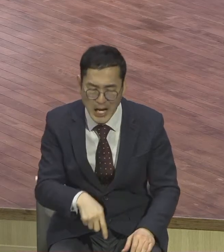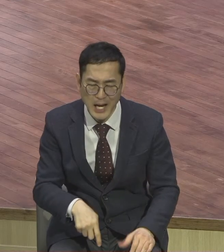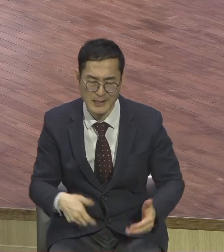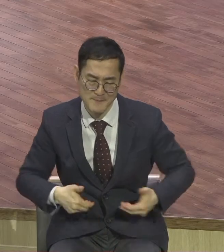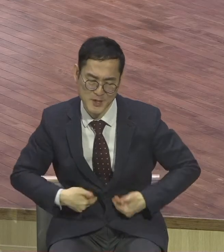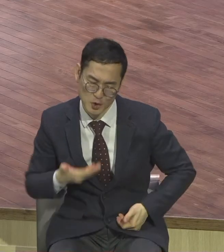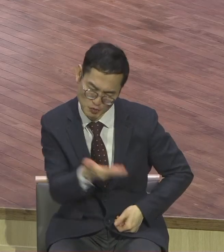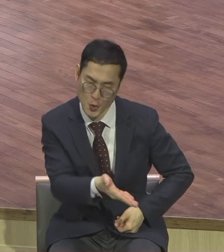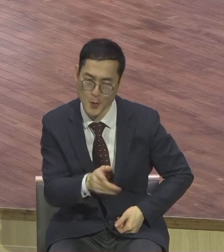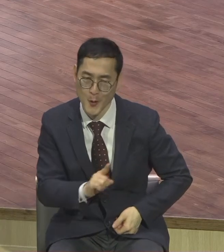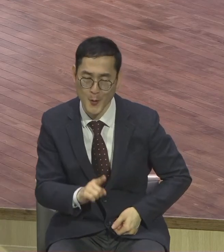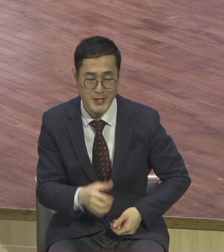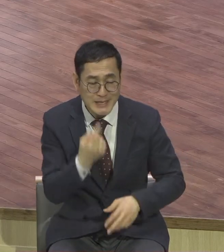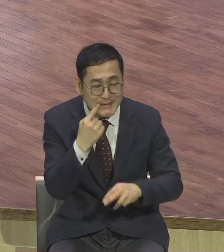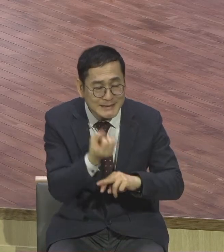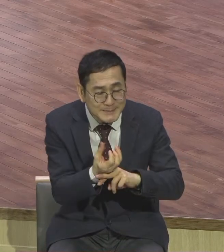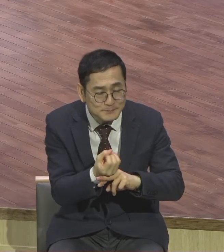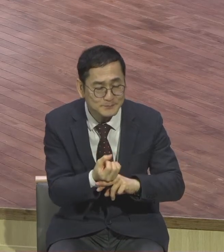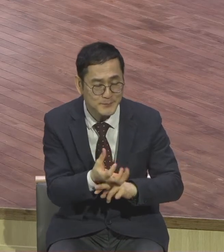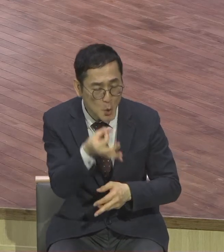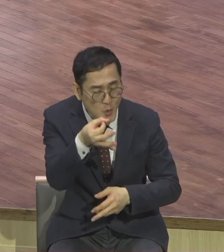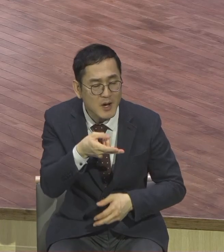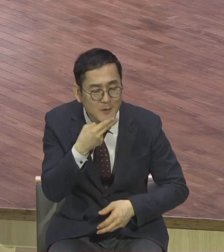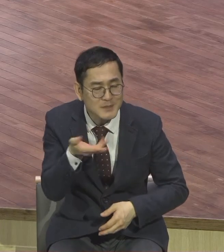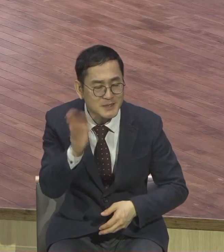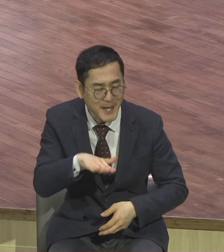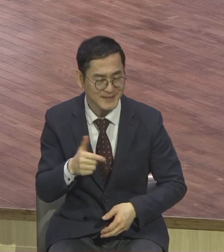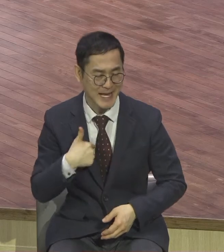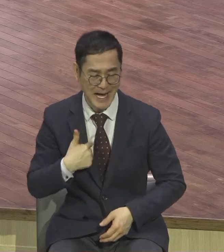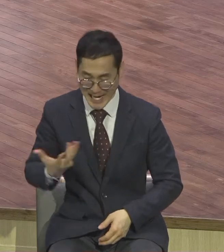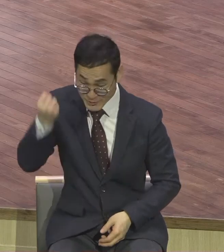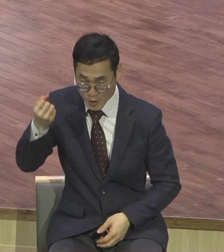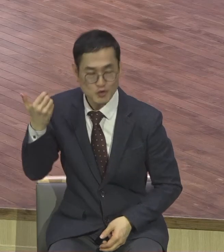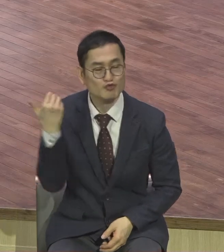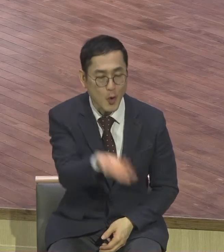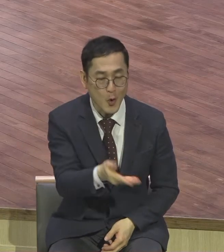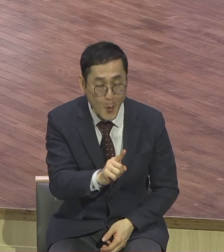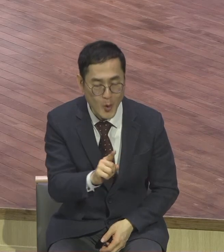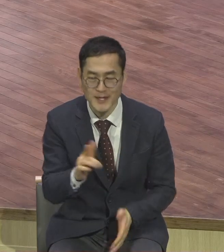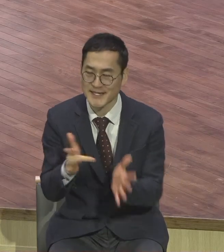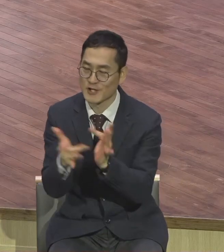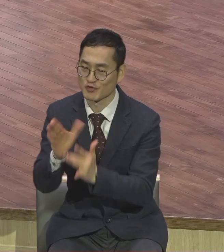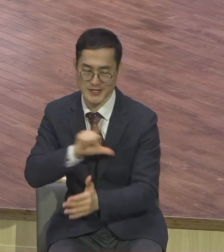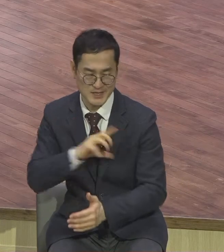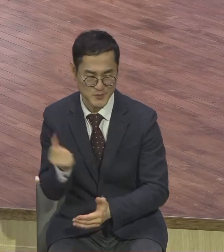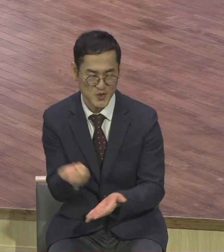내게 억권이와 내게 능어서 내게 주느니 나사람 예수 그리스도 이름으로 그러라